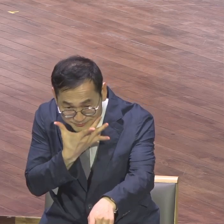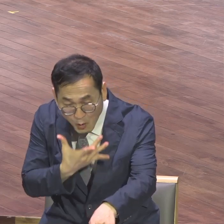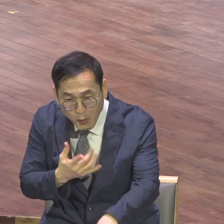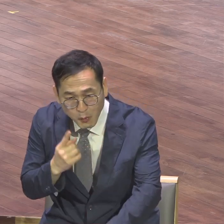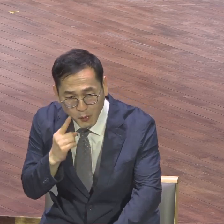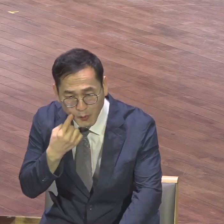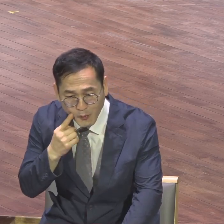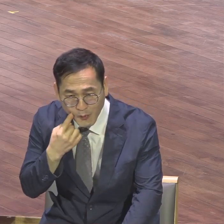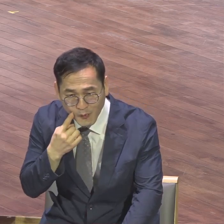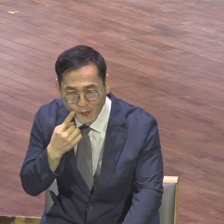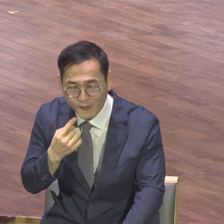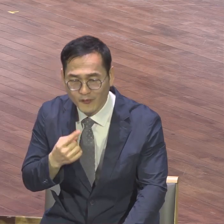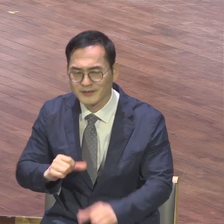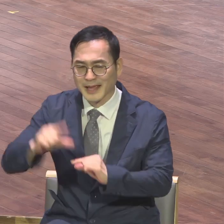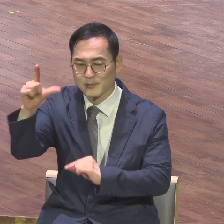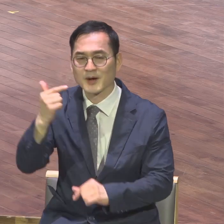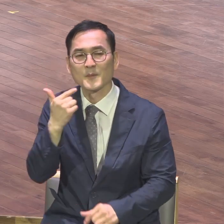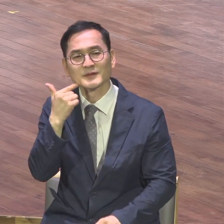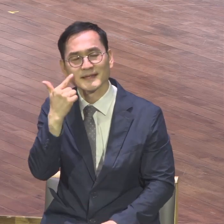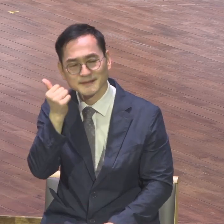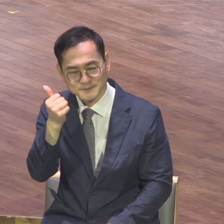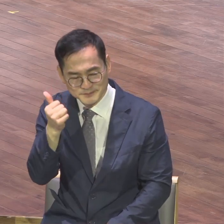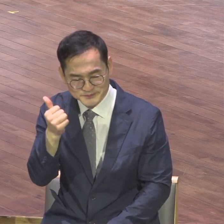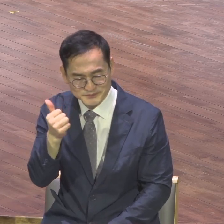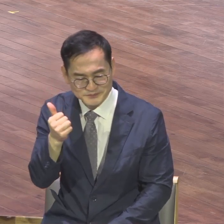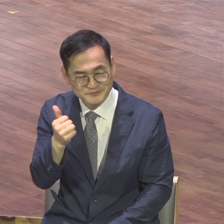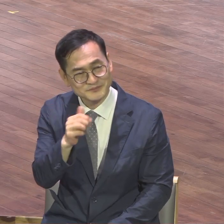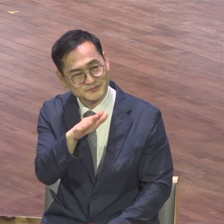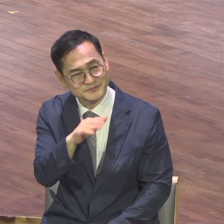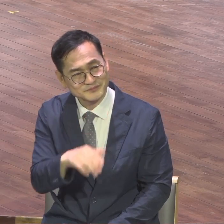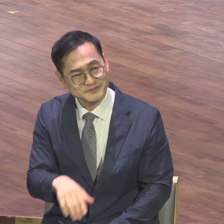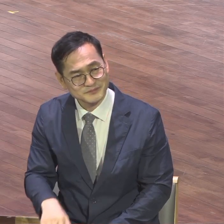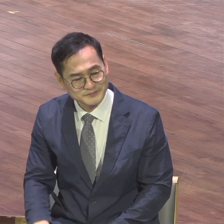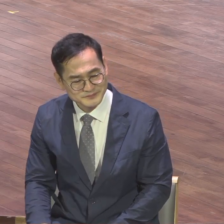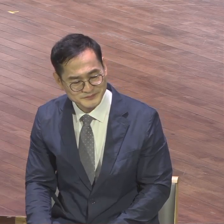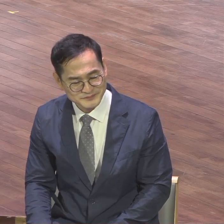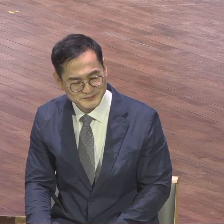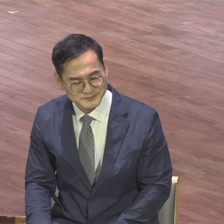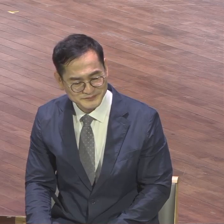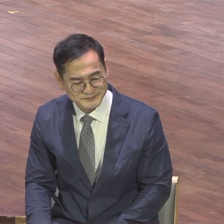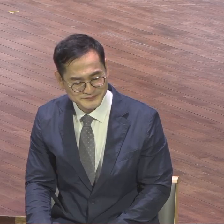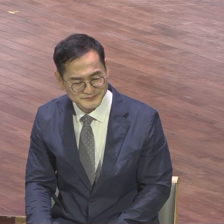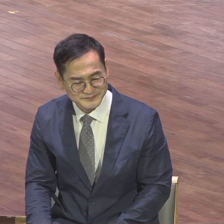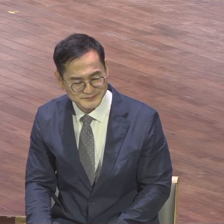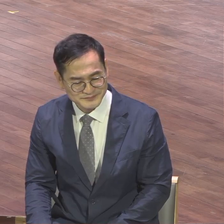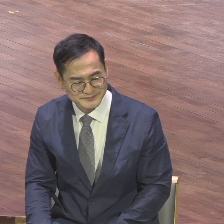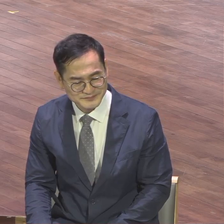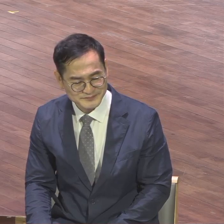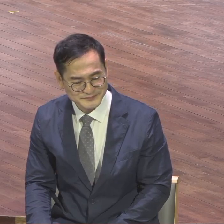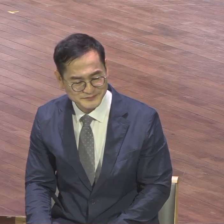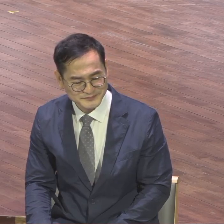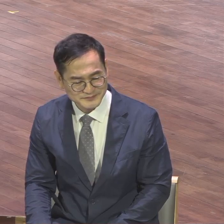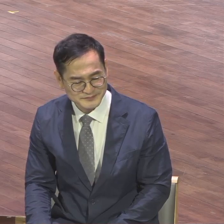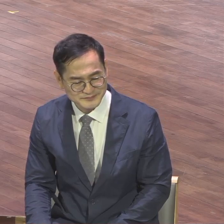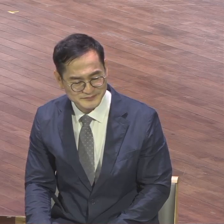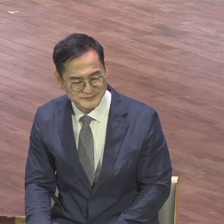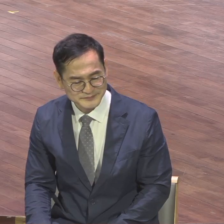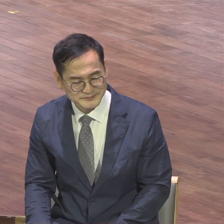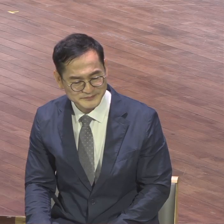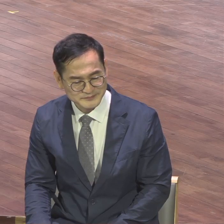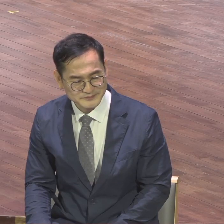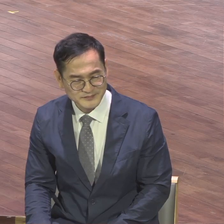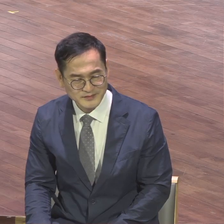내보고도 그래요. 목사님, 웃으면 멋있는 줄 아세요? 근데 잘 안 웃는 게 참 웃으라, 이